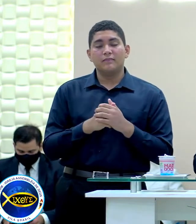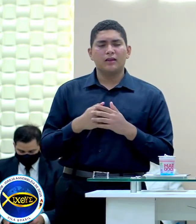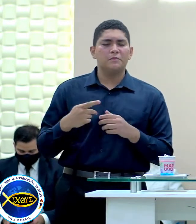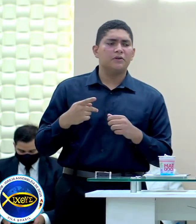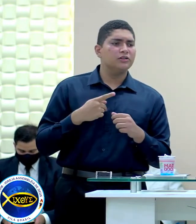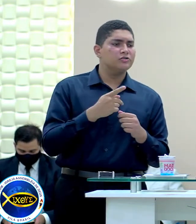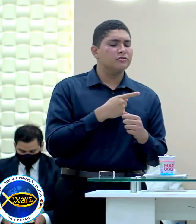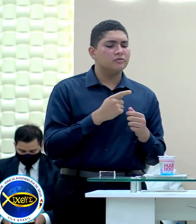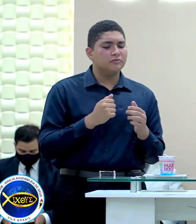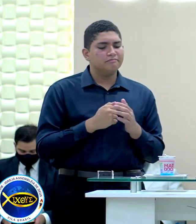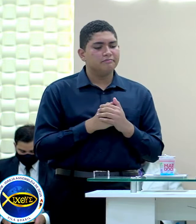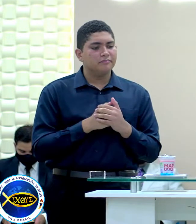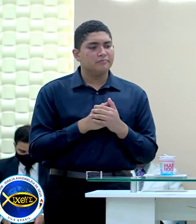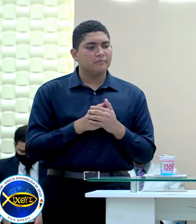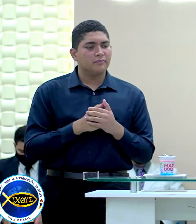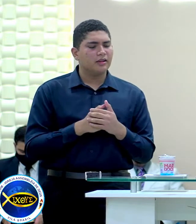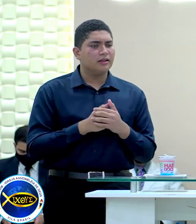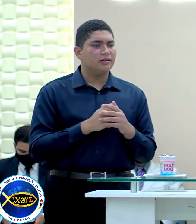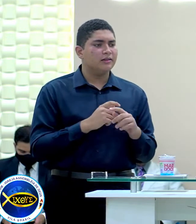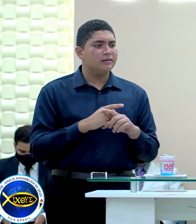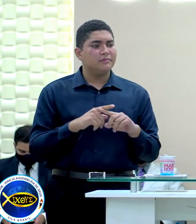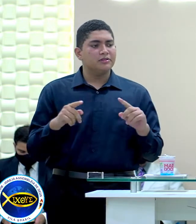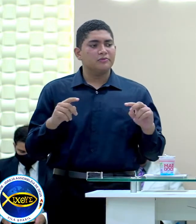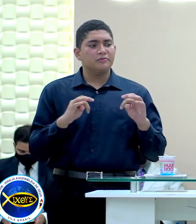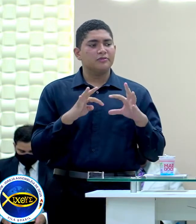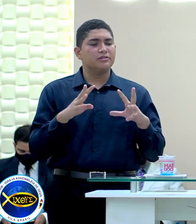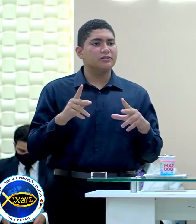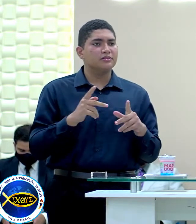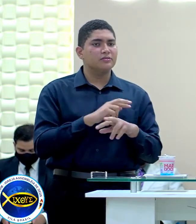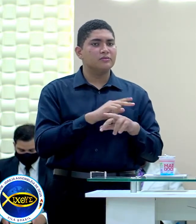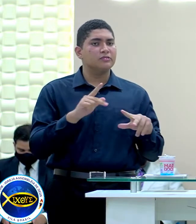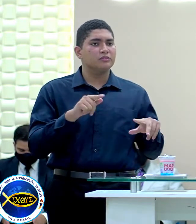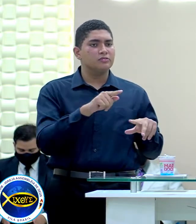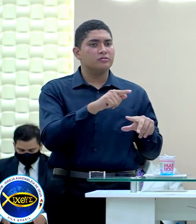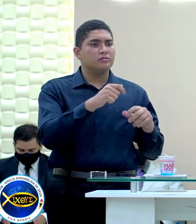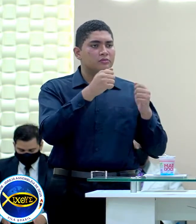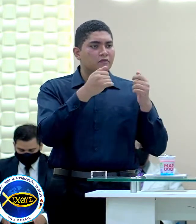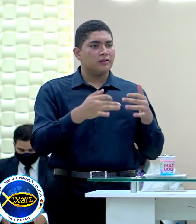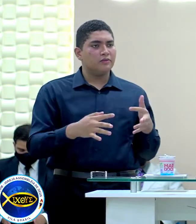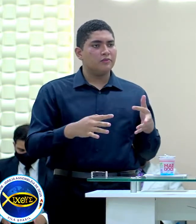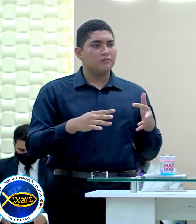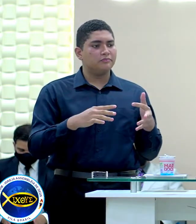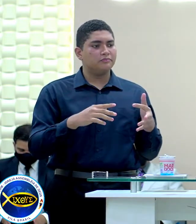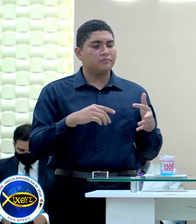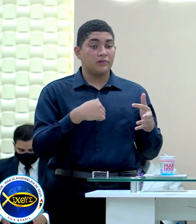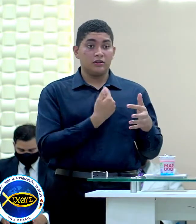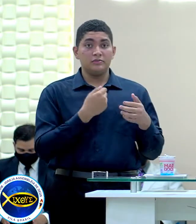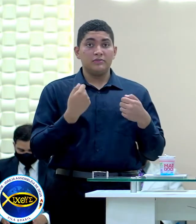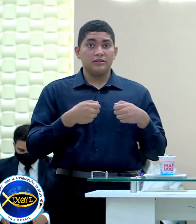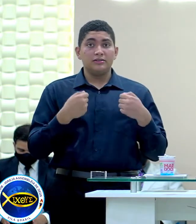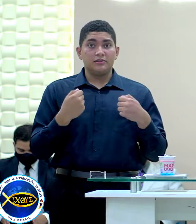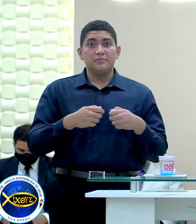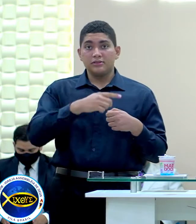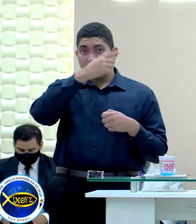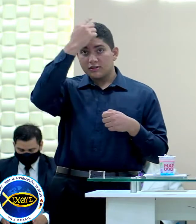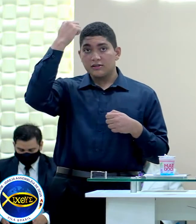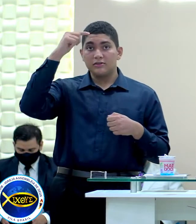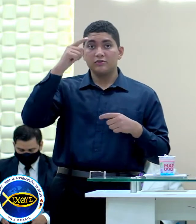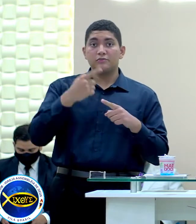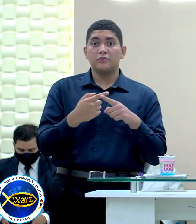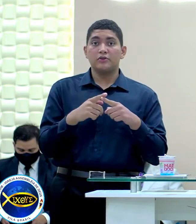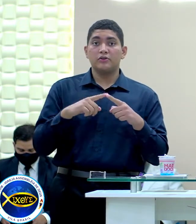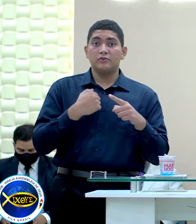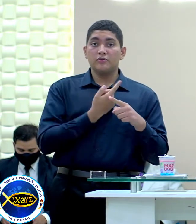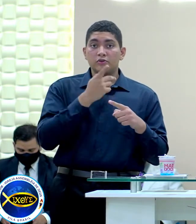Pastor, mas com tudo isso que o Senhor falou, devemos ser santos porque o nosso Pai é santo, devemos ser